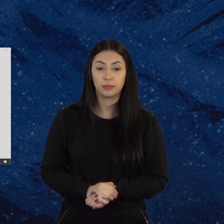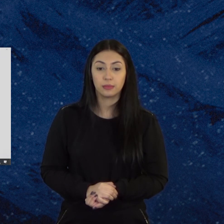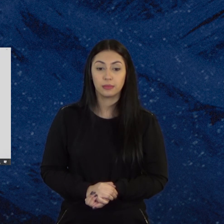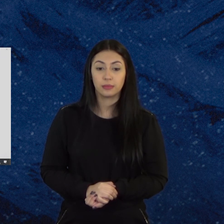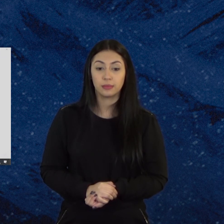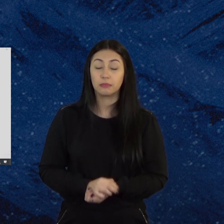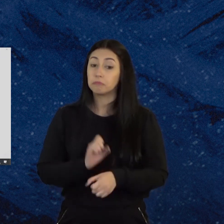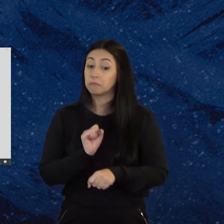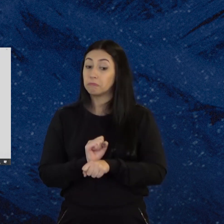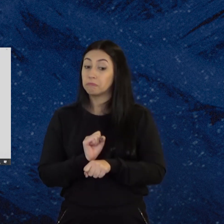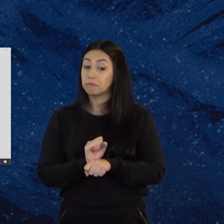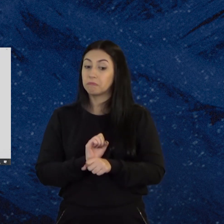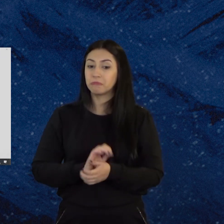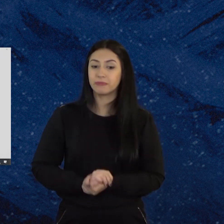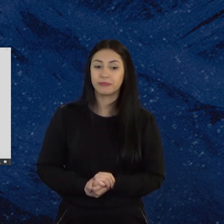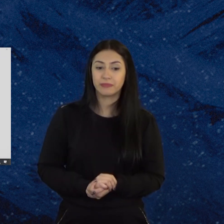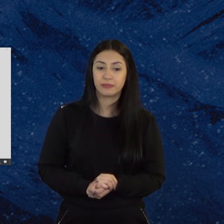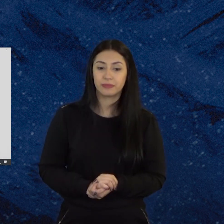Vai entrar na sala.